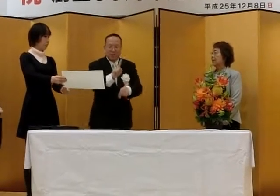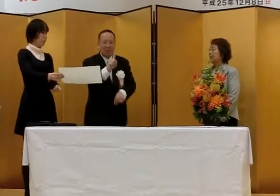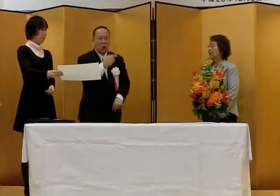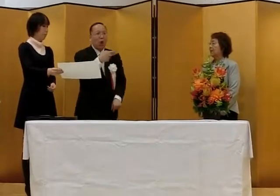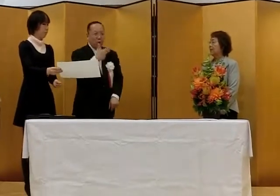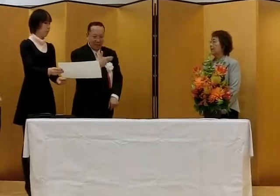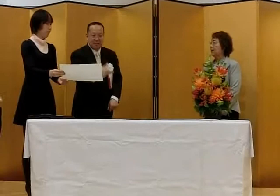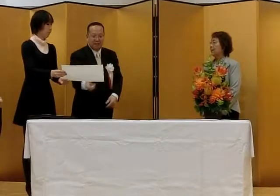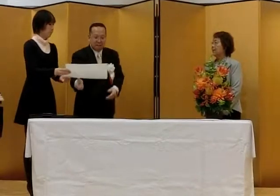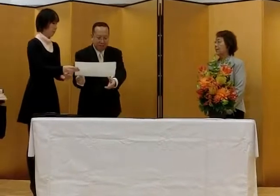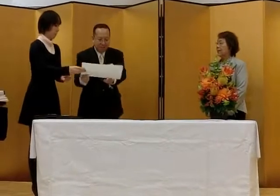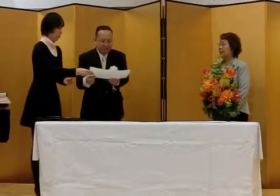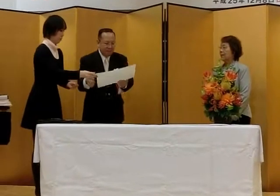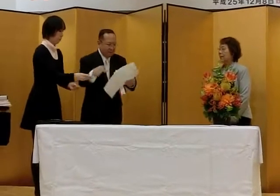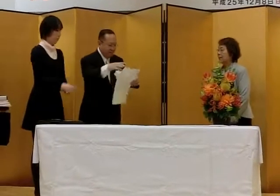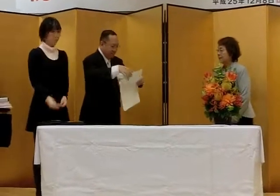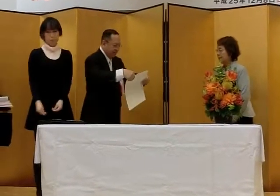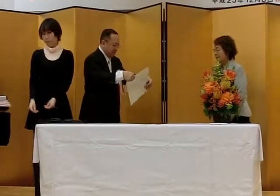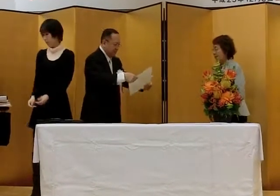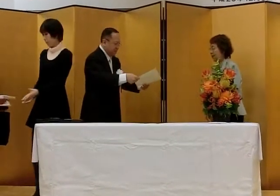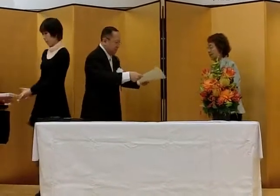長、加藤仁。